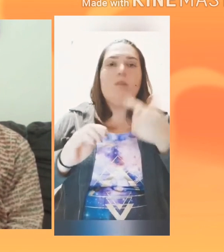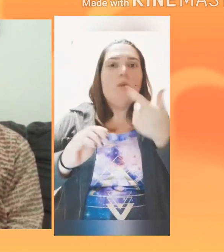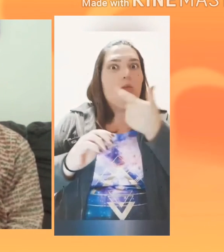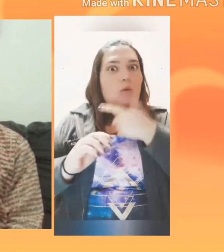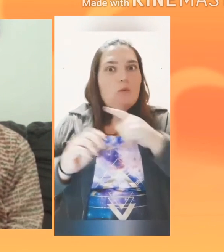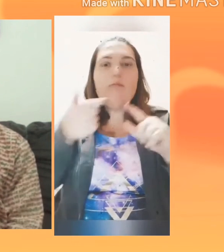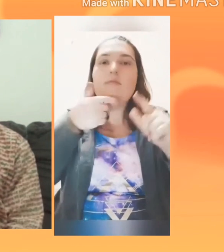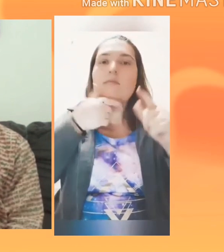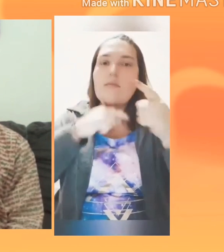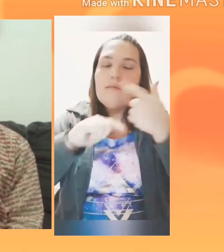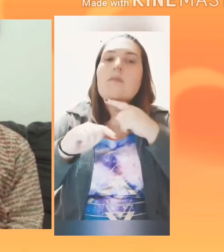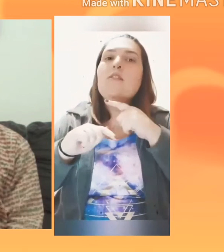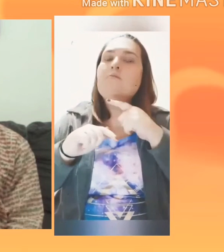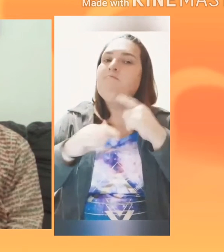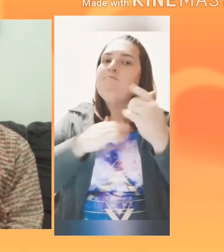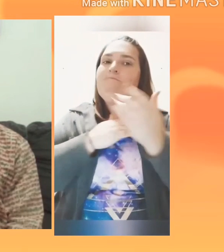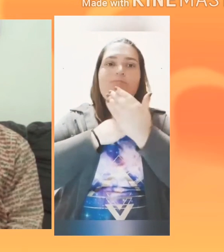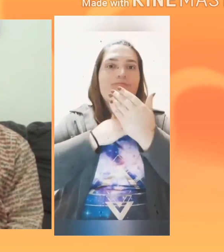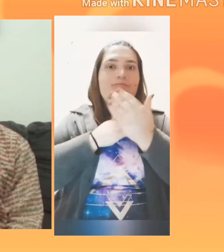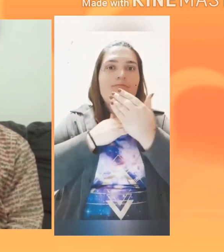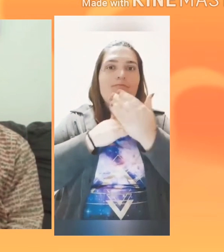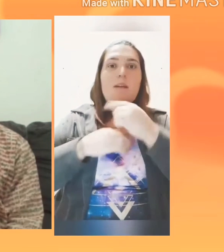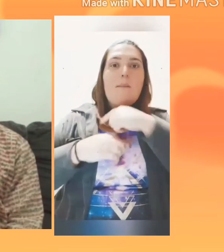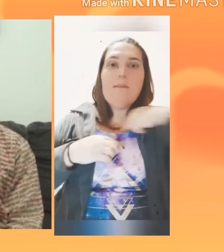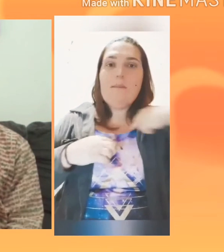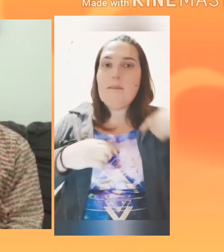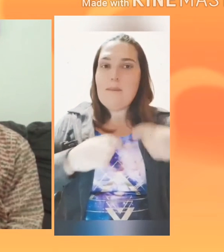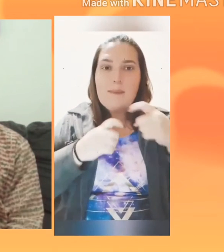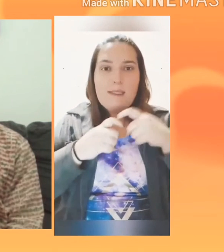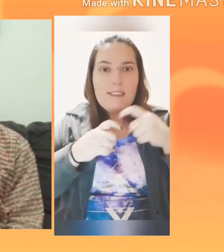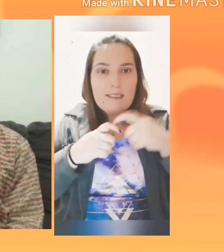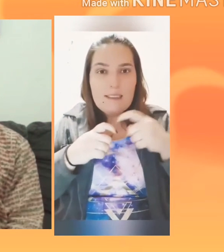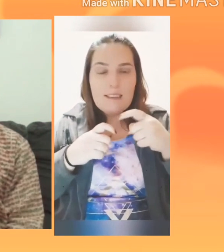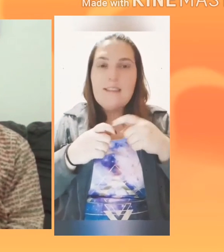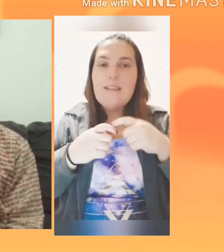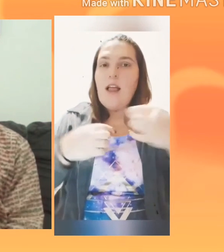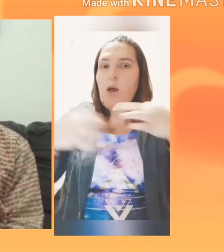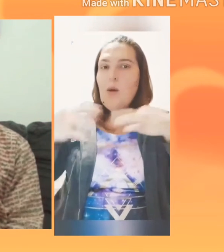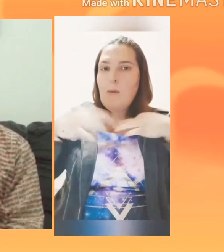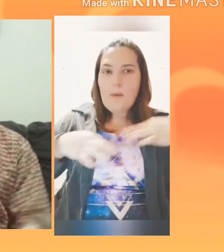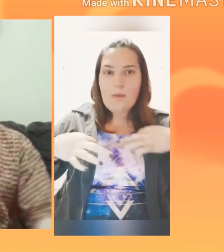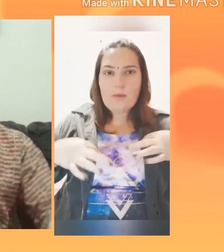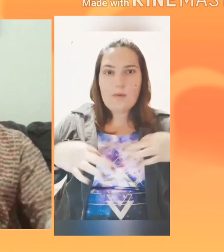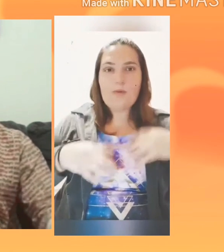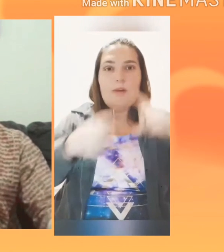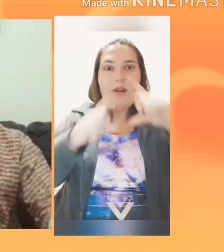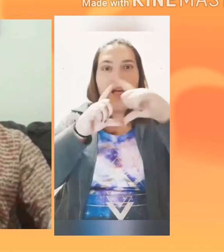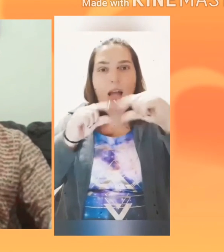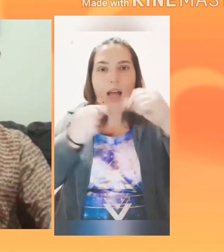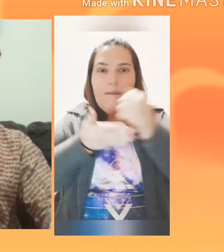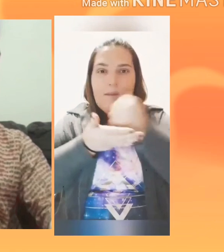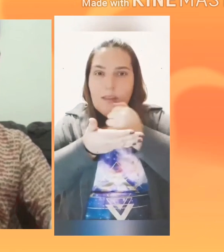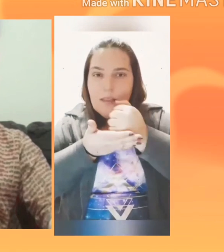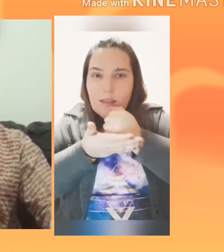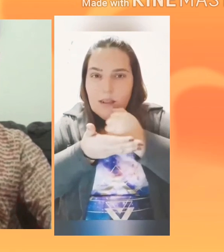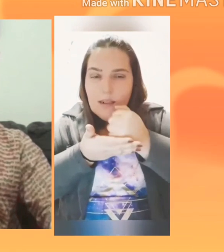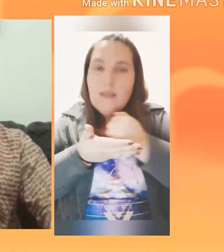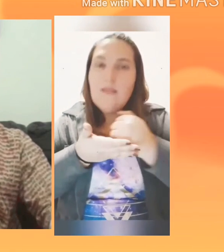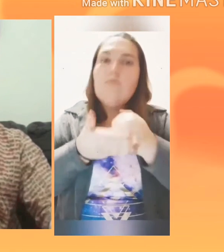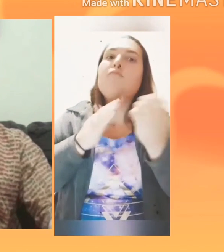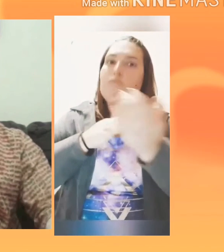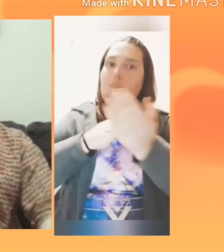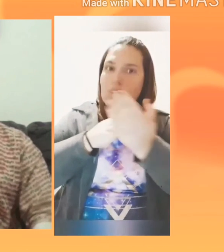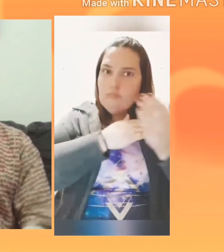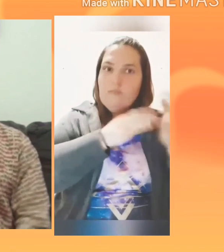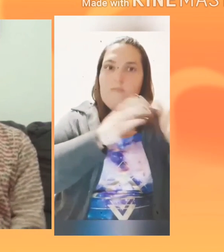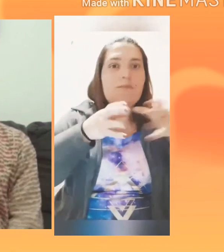chinesa, a acupuntura, o tratamento com as ervas, fitoterapia, também rede de apoio de pessoas, a família.